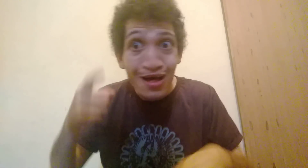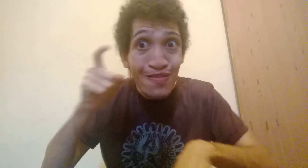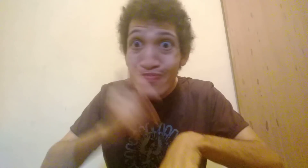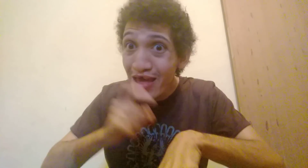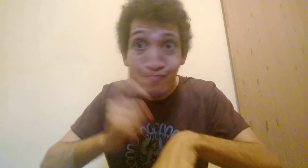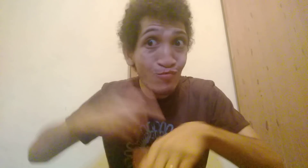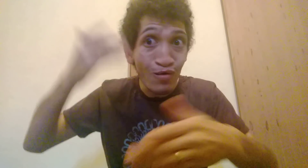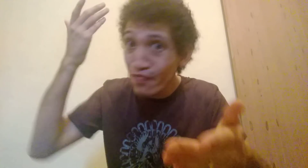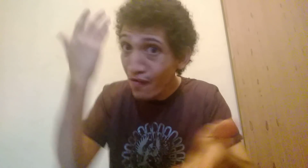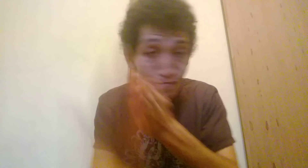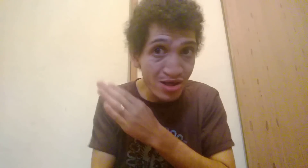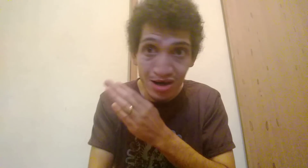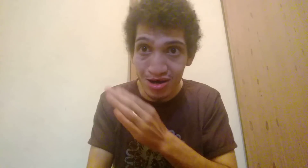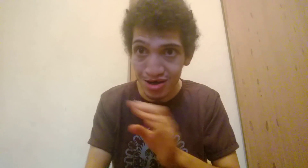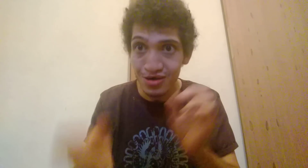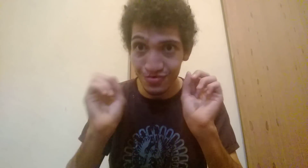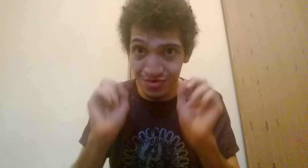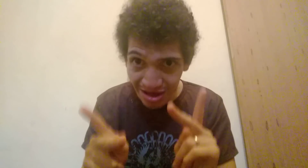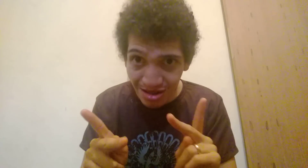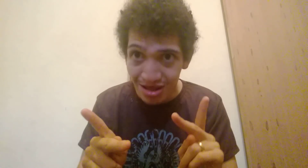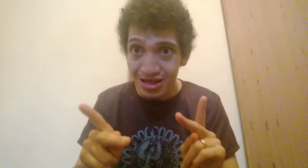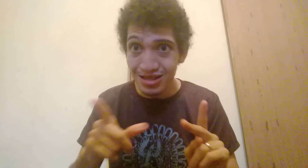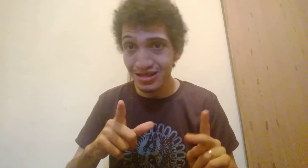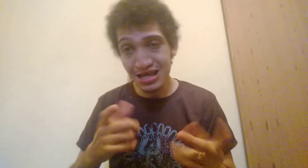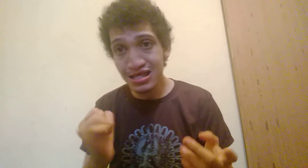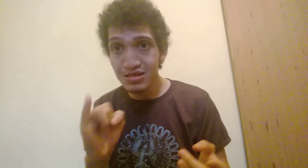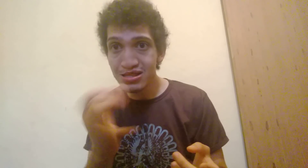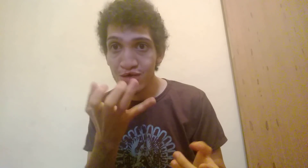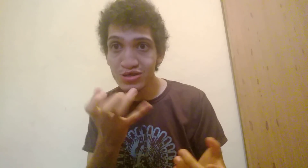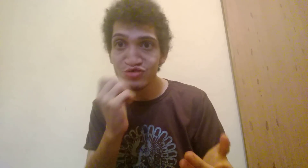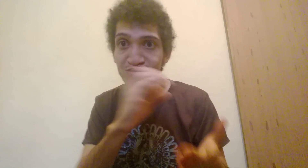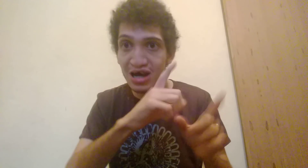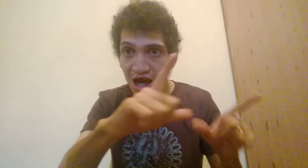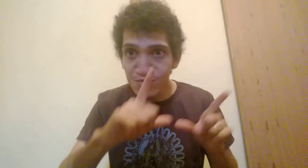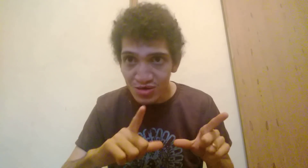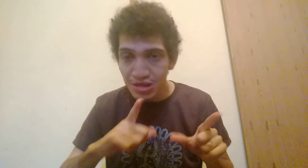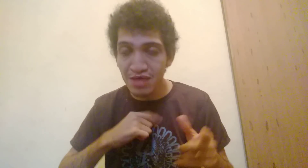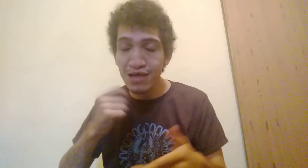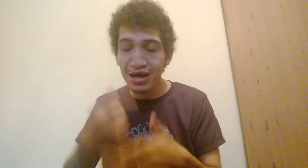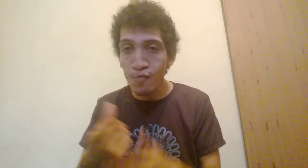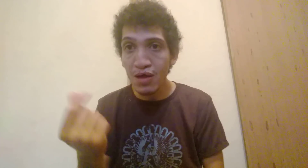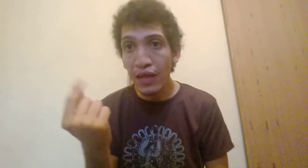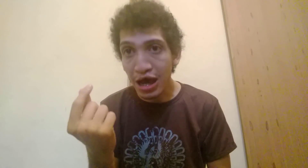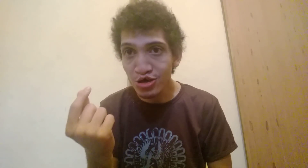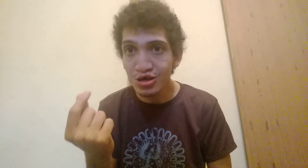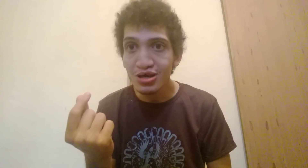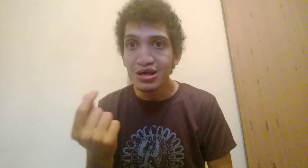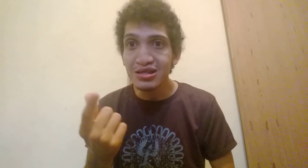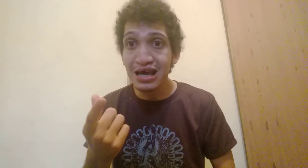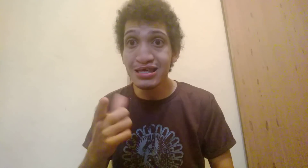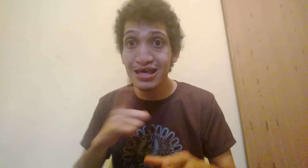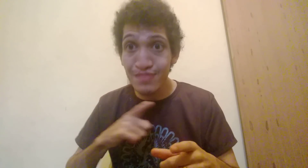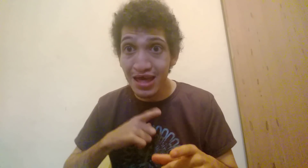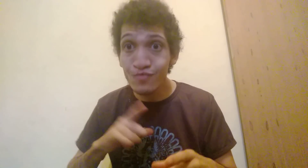tempo não perca. Ok? E aí, se você quiser, você vai criticado. Tem que pagar uma taxa. E aí, se tem o